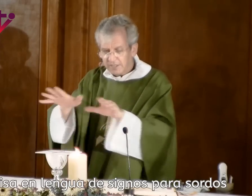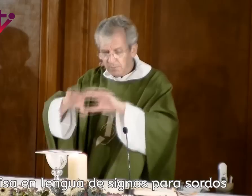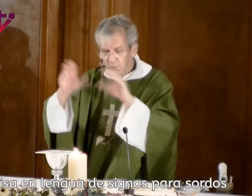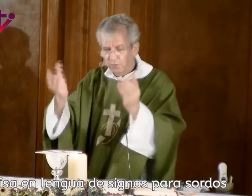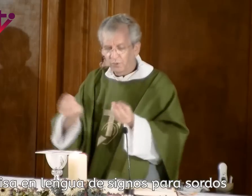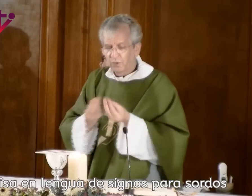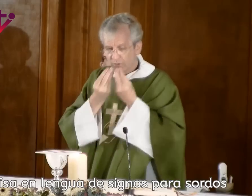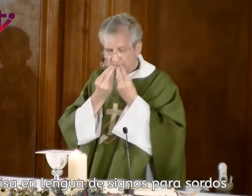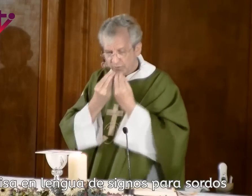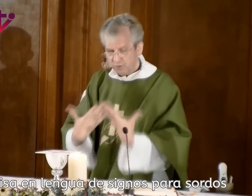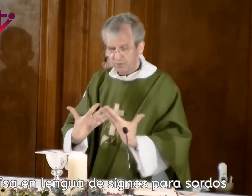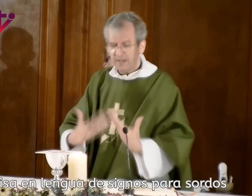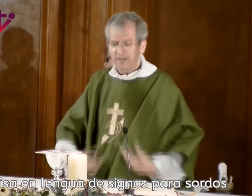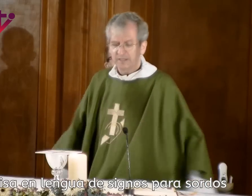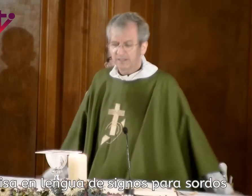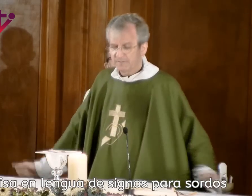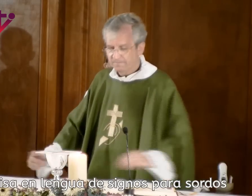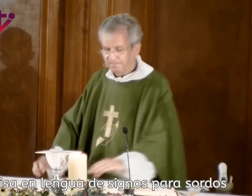al mundo todos los bienes.